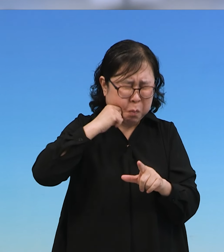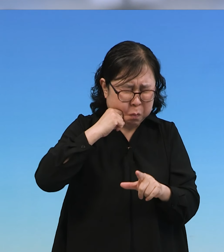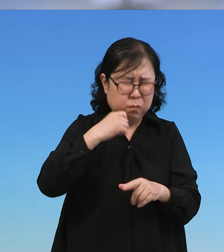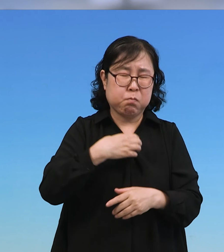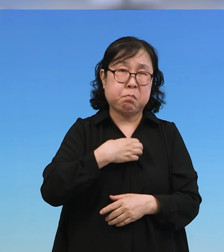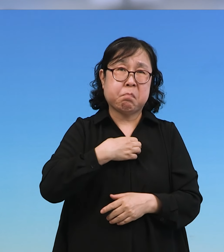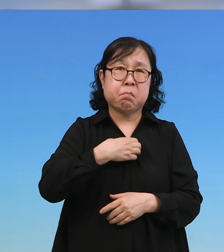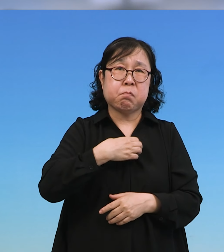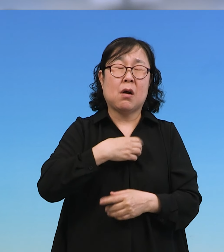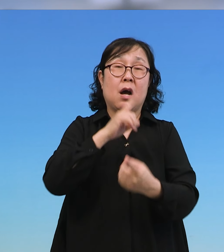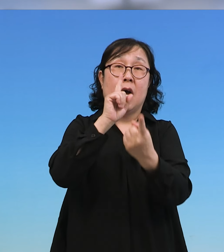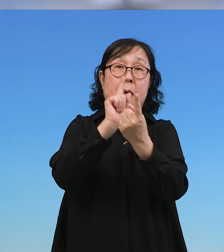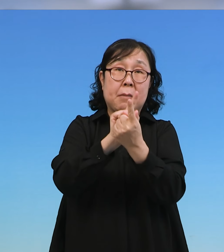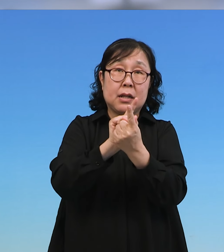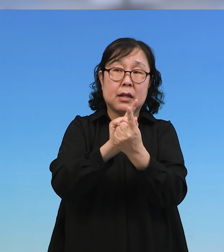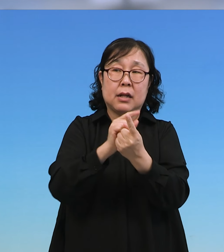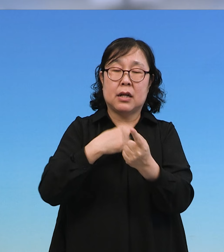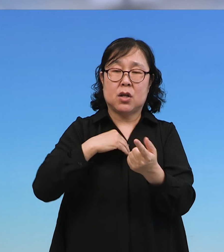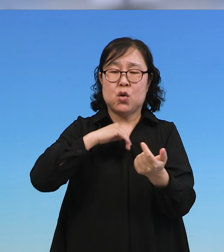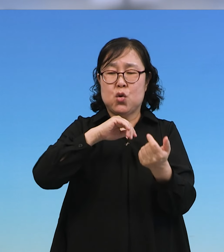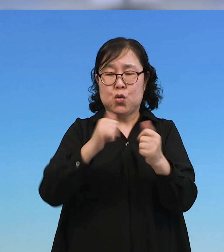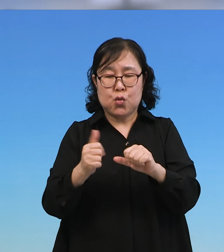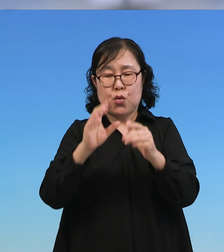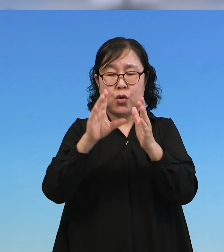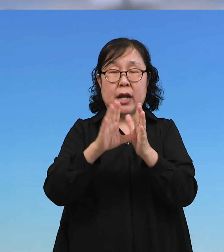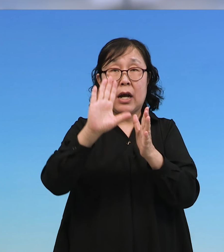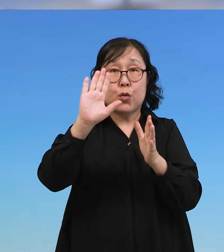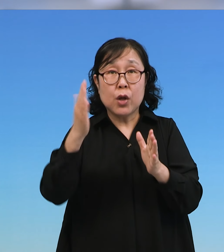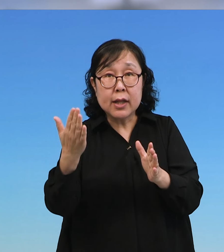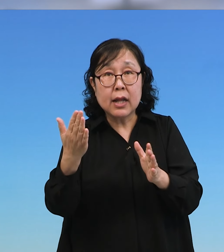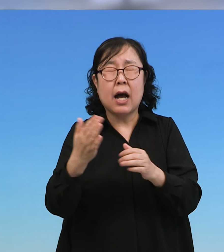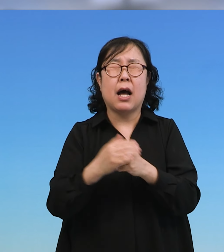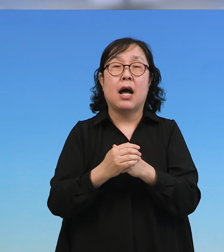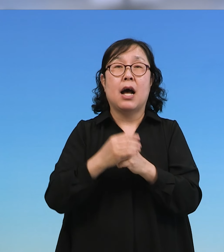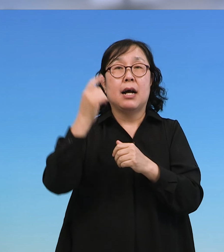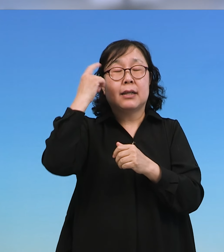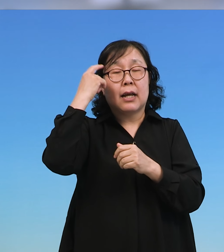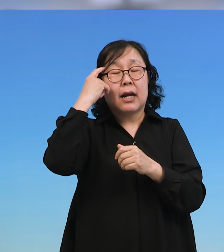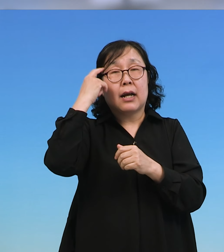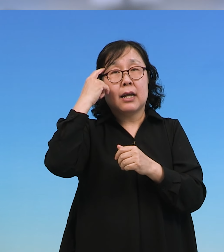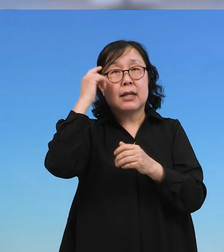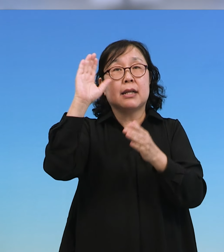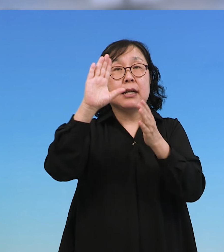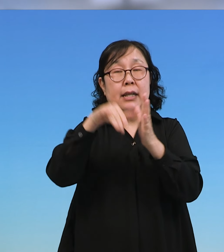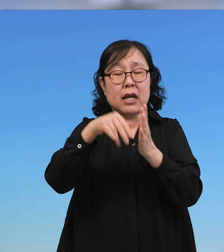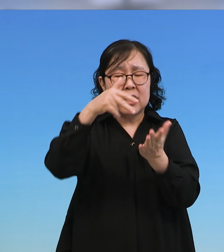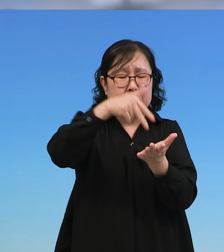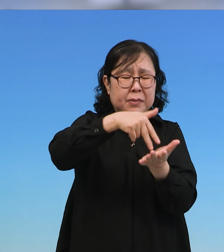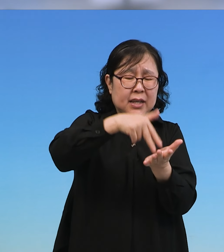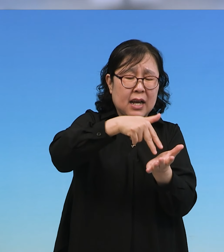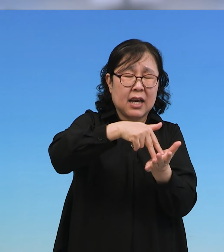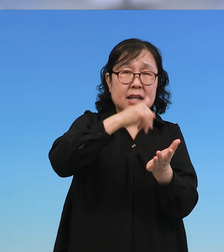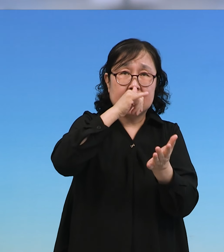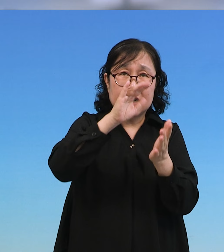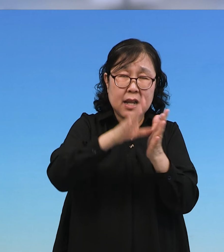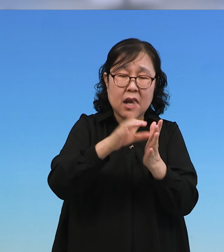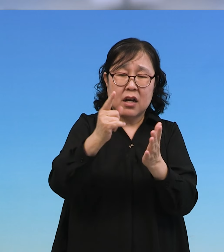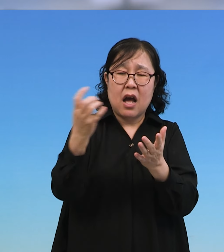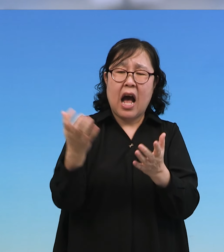섰다, 이제 나는 죽을 때가 됐다, 이럴 때 그 아픔을 나눌 사람은 생각보다 많지